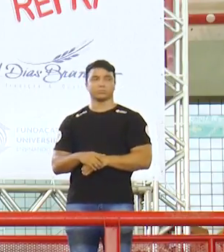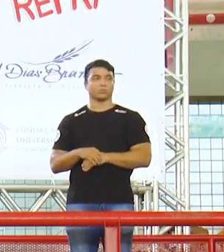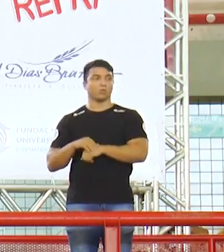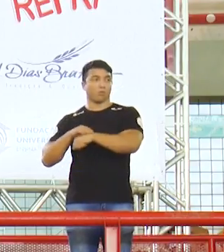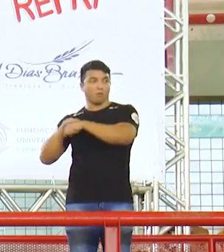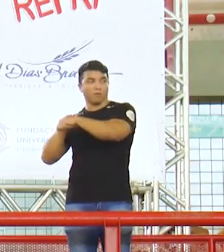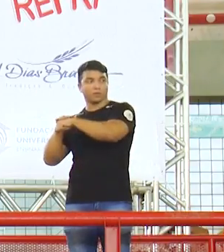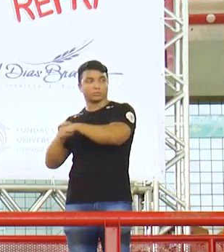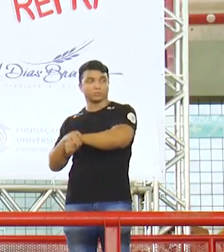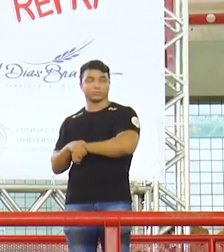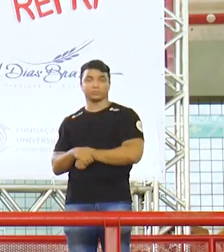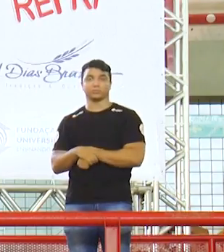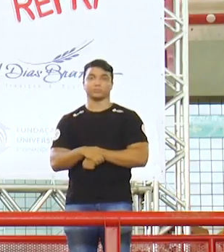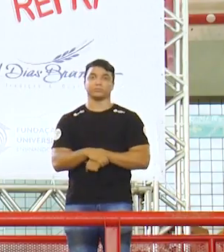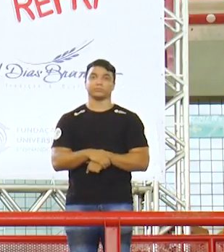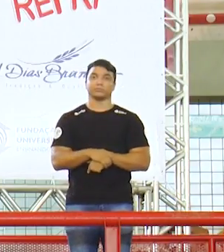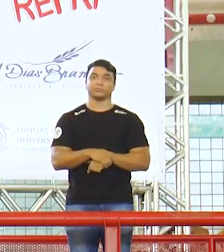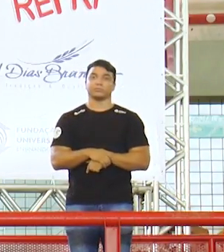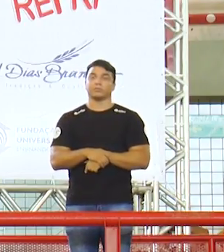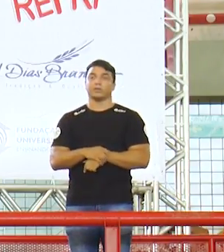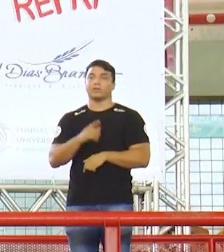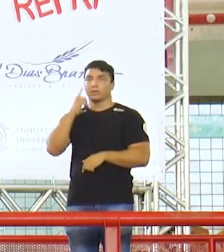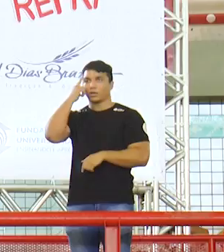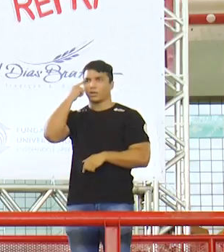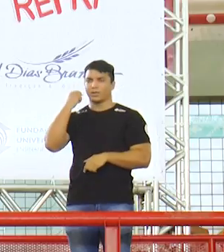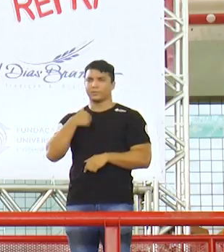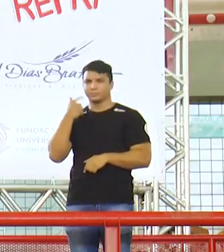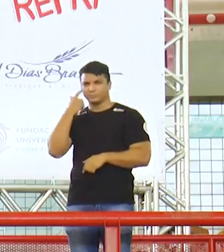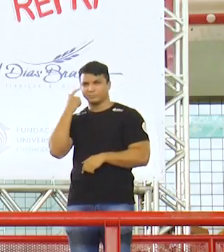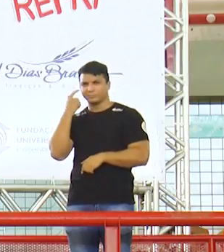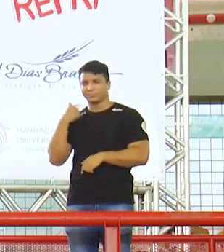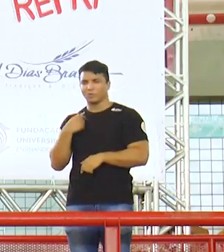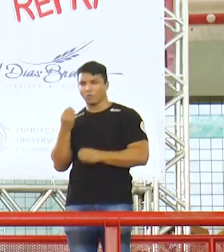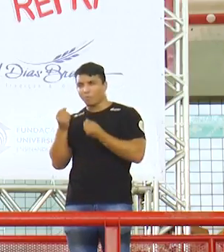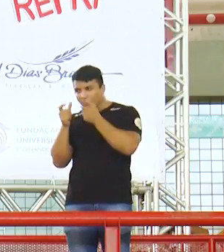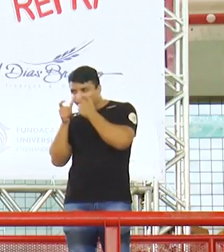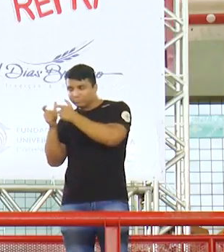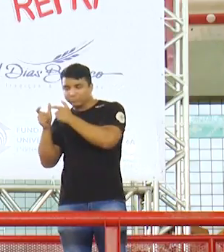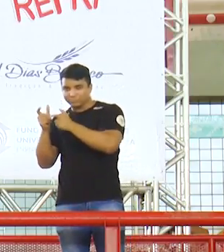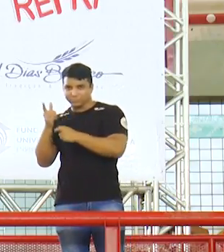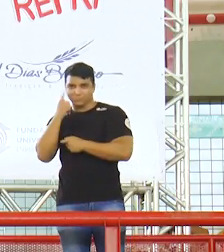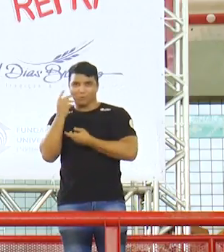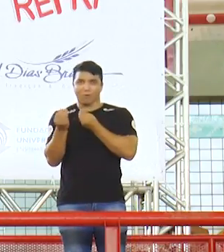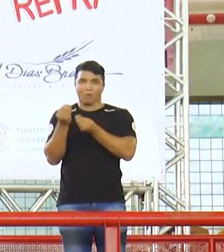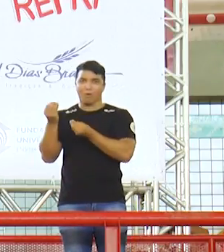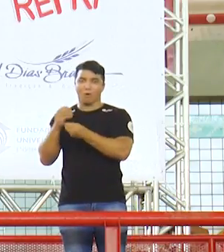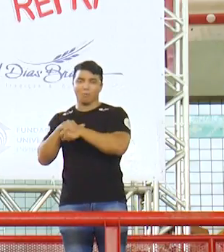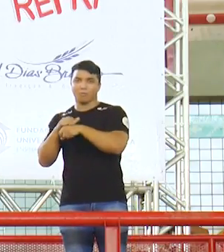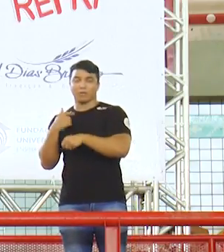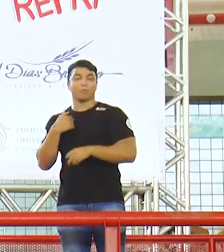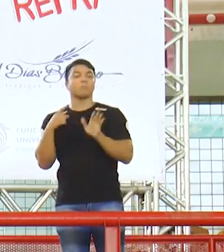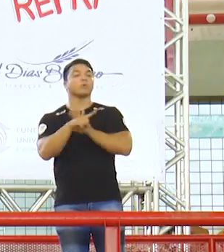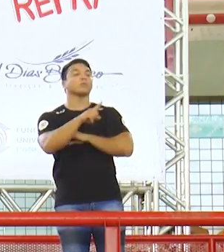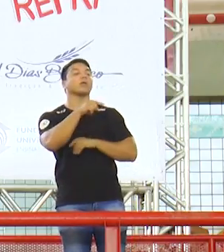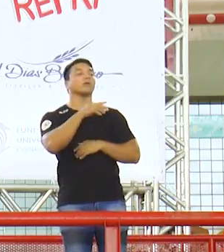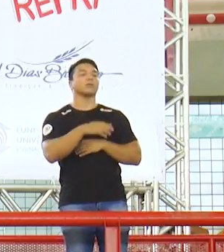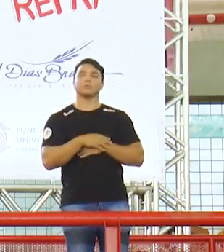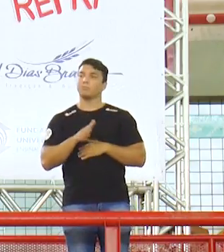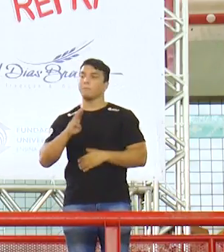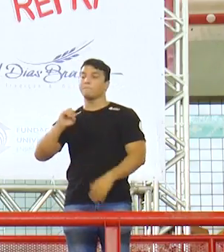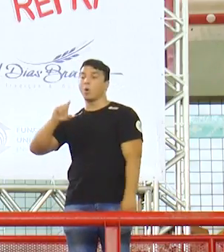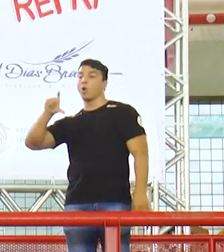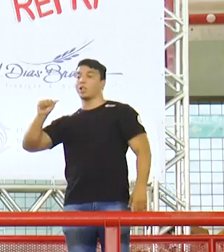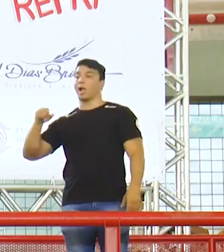Conversando. E eu achei interessante como eles falaram. Um perguntou para o outro assim, ó,